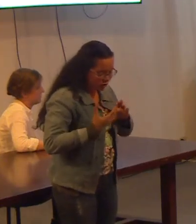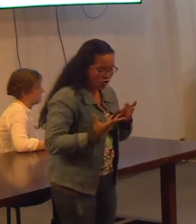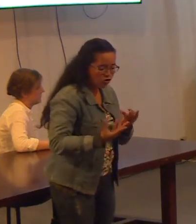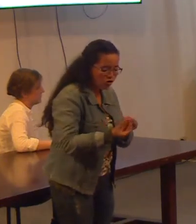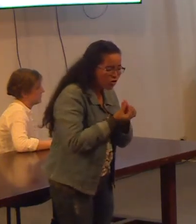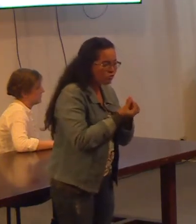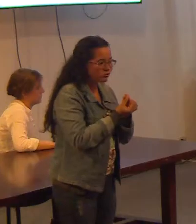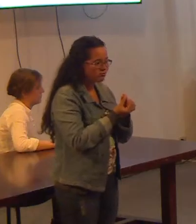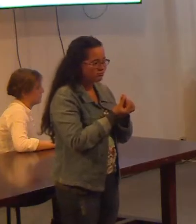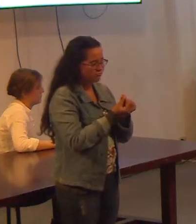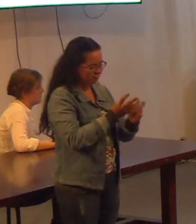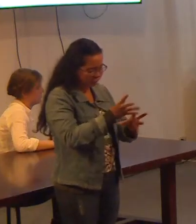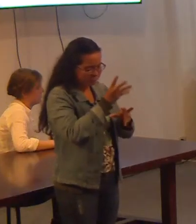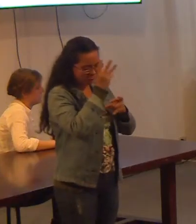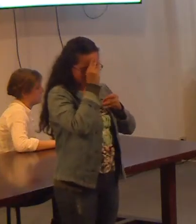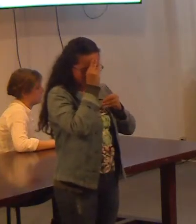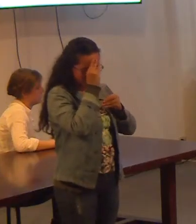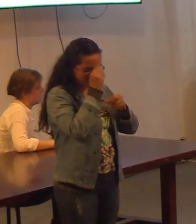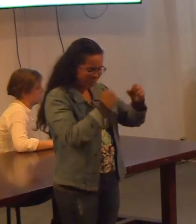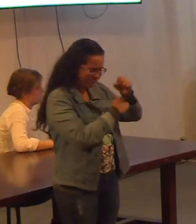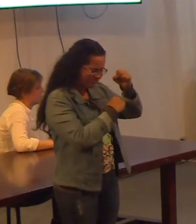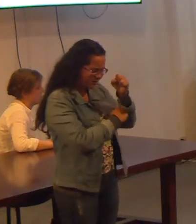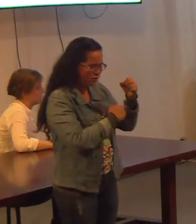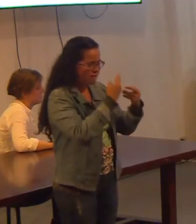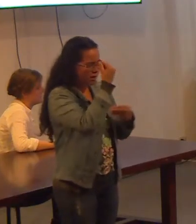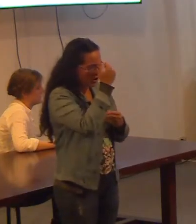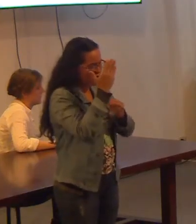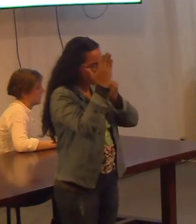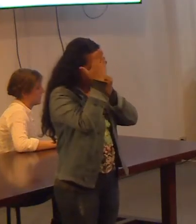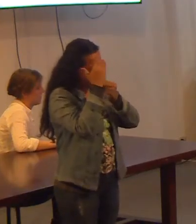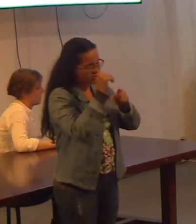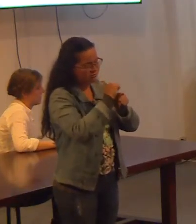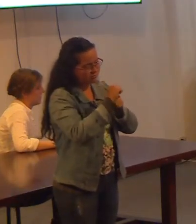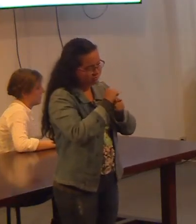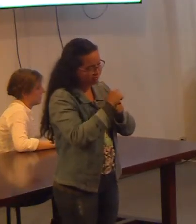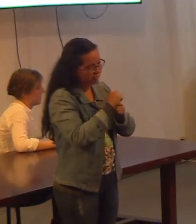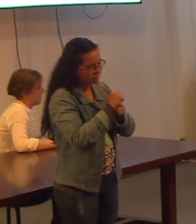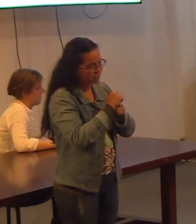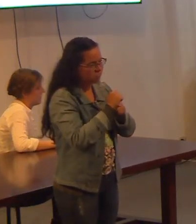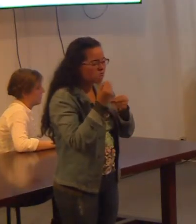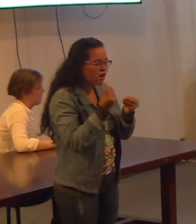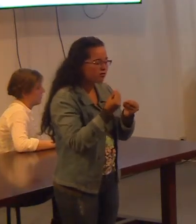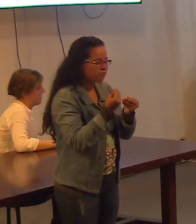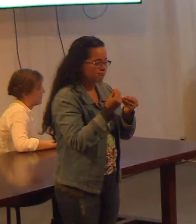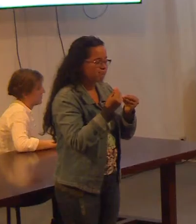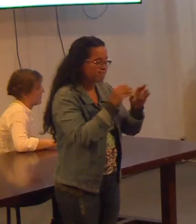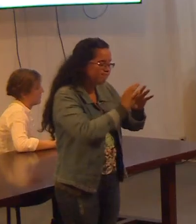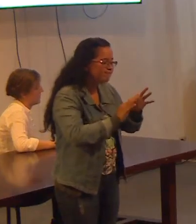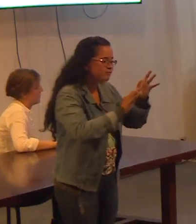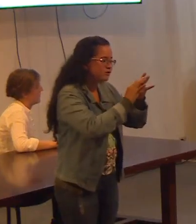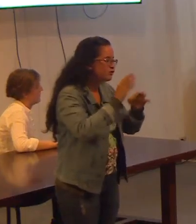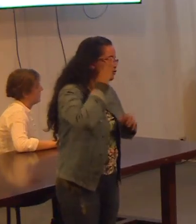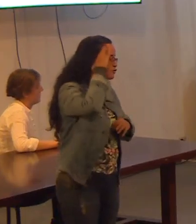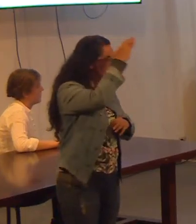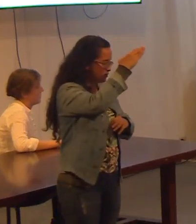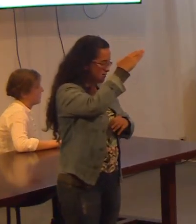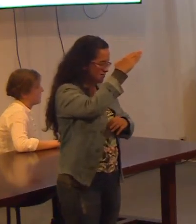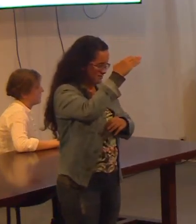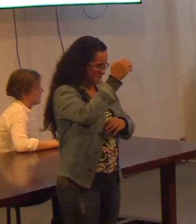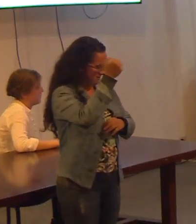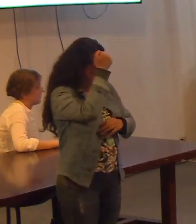se retroalimentó, aprendió y se fortalecieron valores, saberes y prácticas que fueron fundamentales para la futura labor como educadores